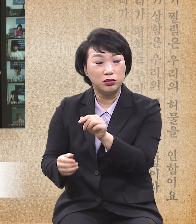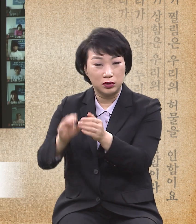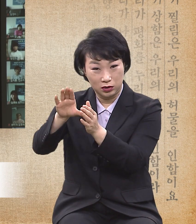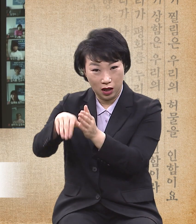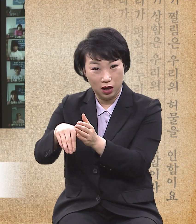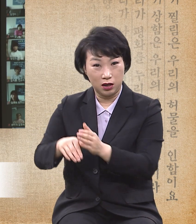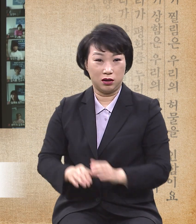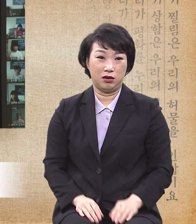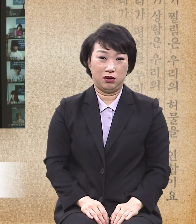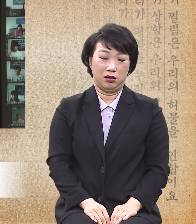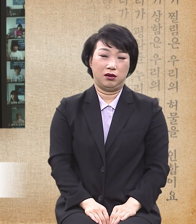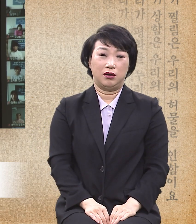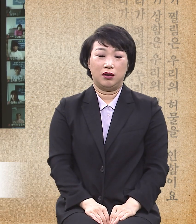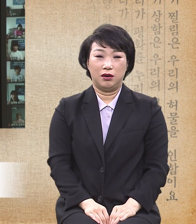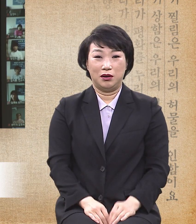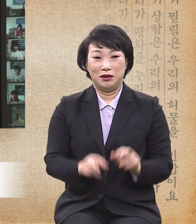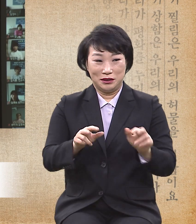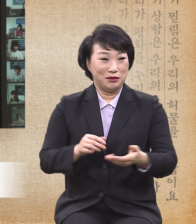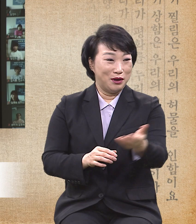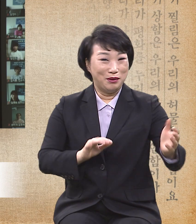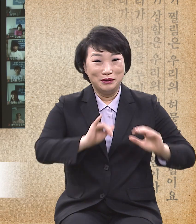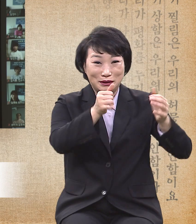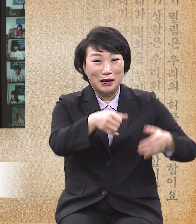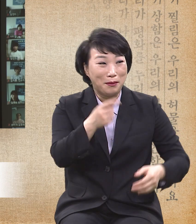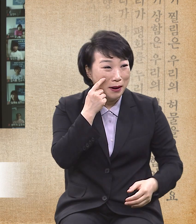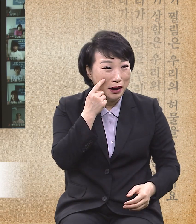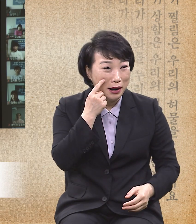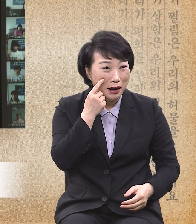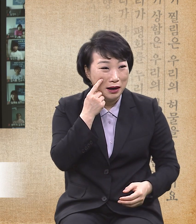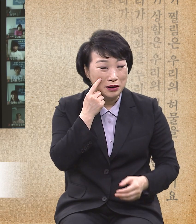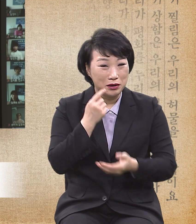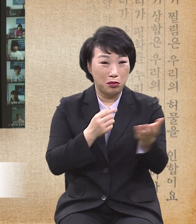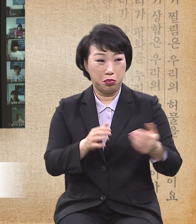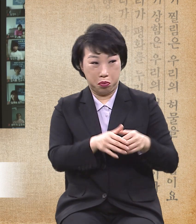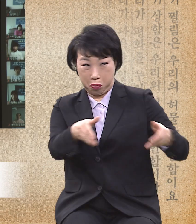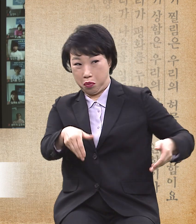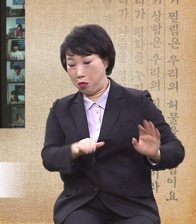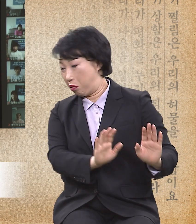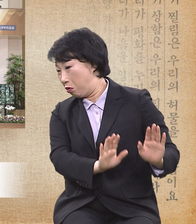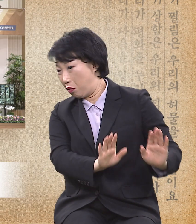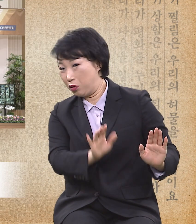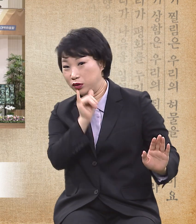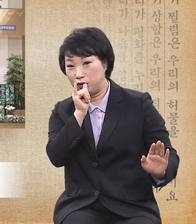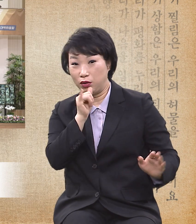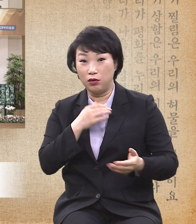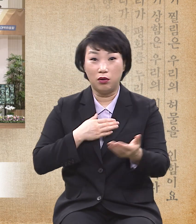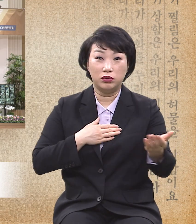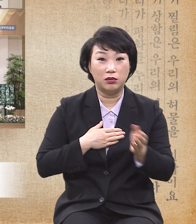그래야만 살던 때입니다. 지금 세상은 극한 개인 이기주의가